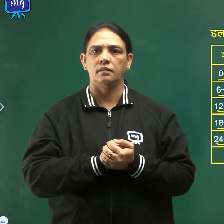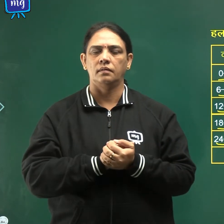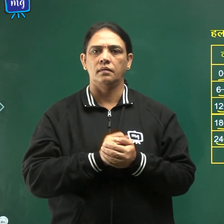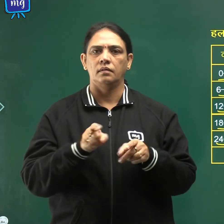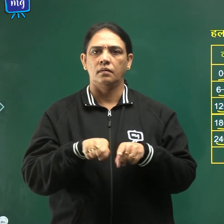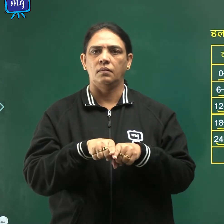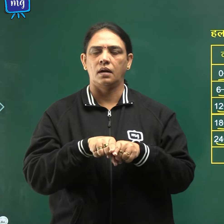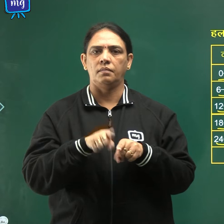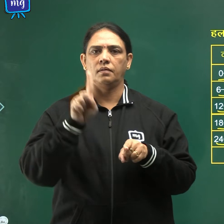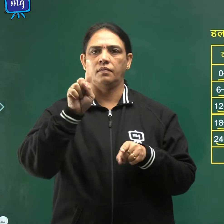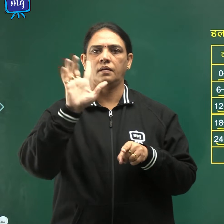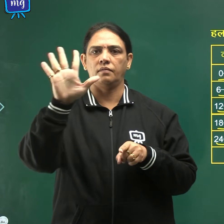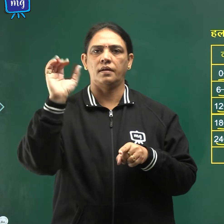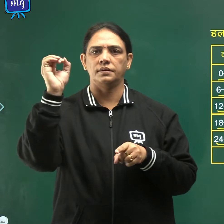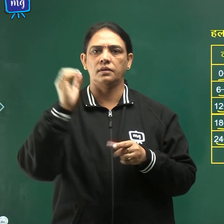बराबर 150।